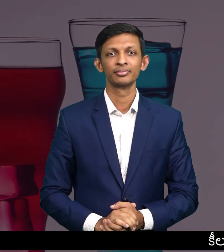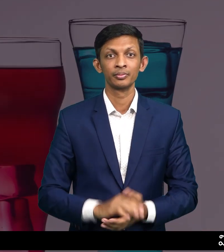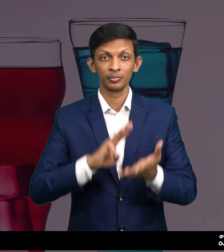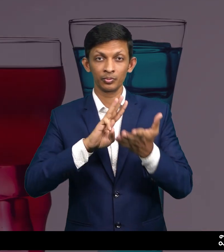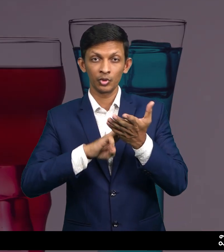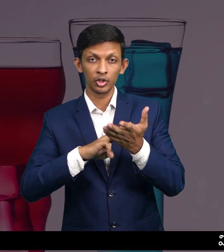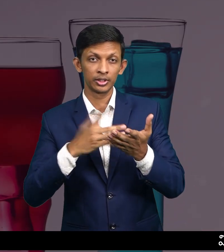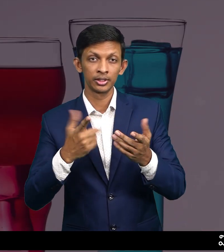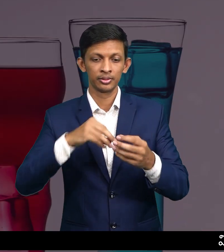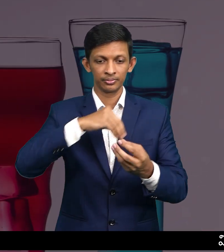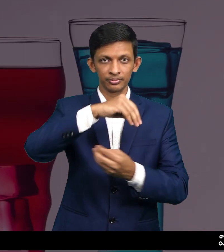మిశ్రమం